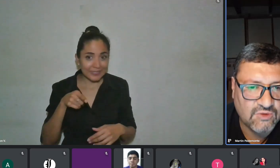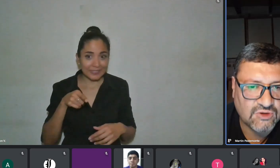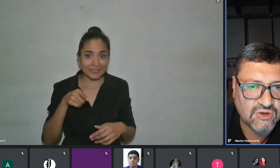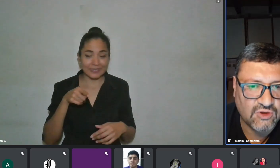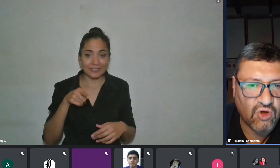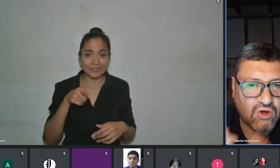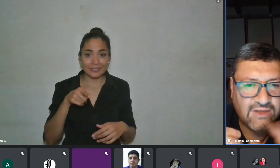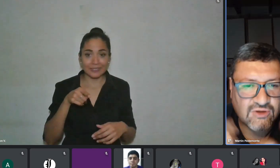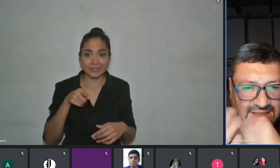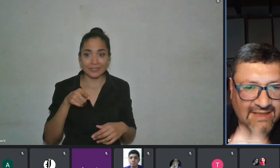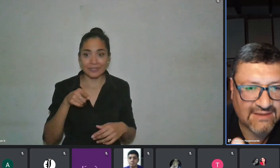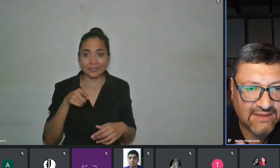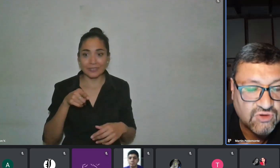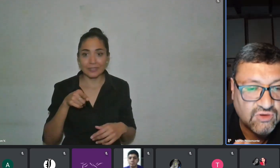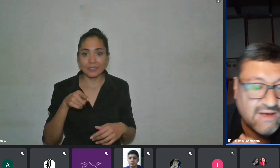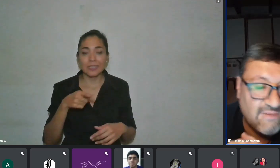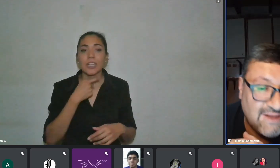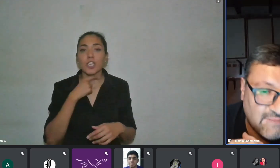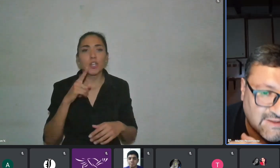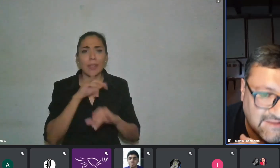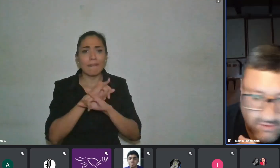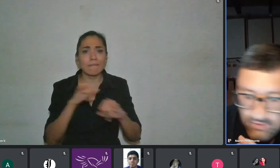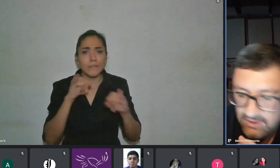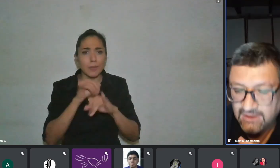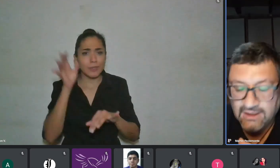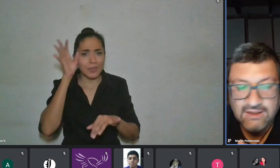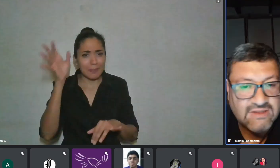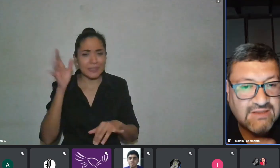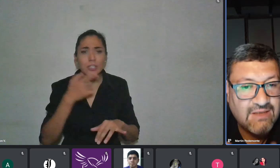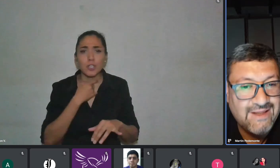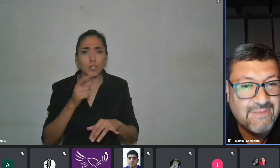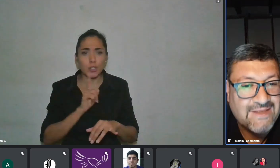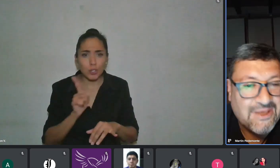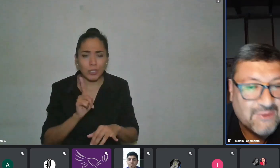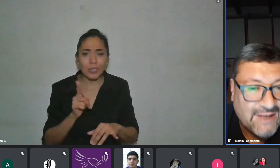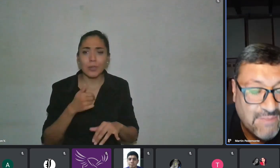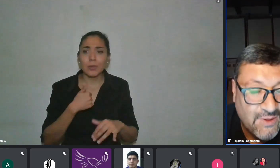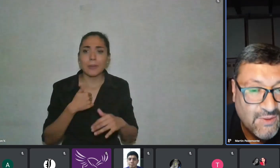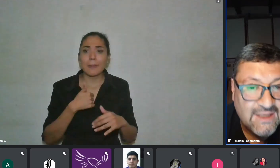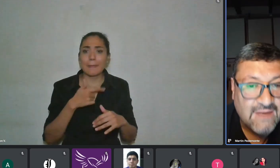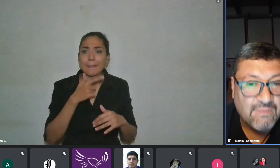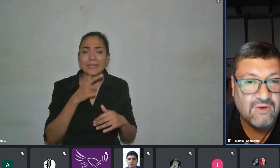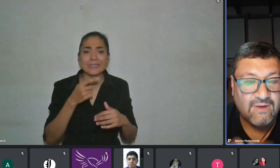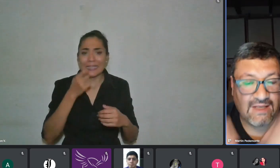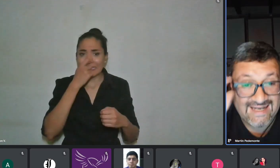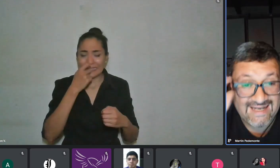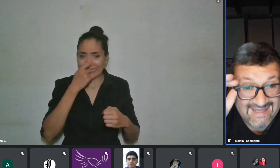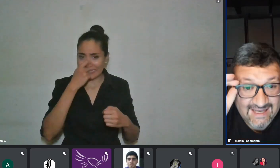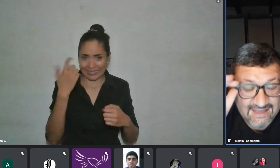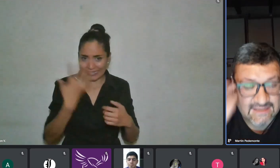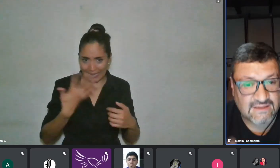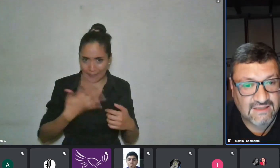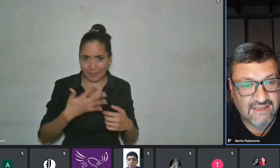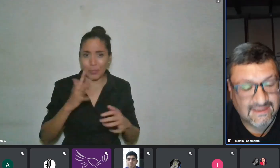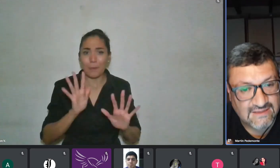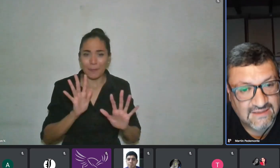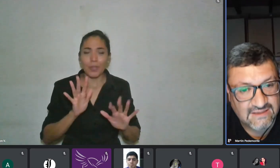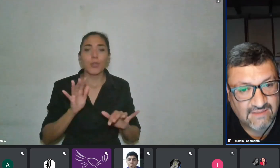50 minutos, yo creo que no los quiero llenar tanto, yo creo que hablé demasiado, no sé si hablé demasiado rápido, pero la idea